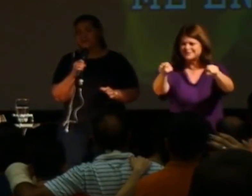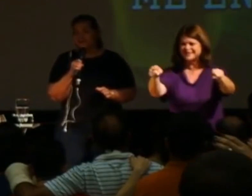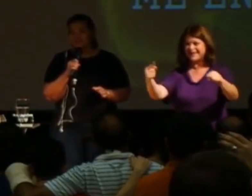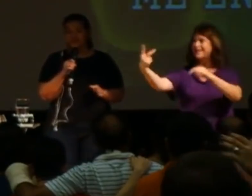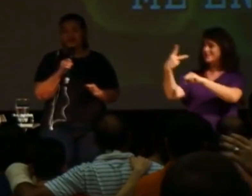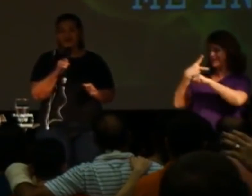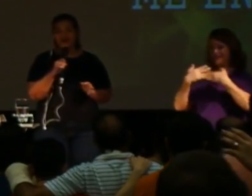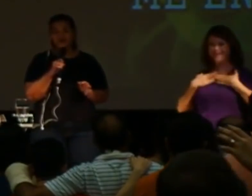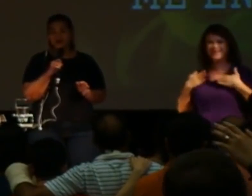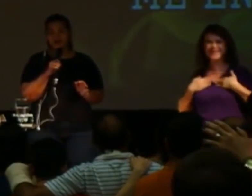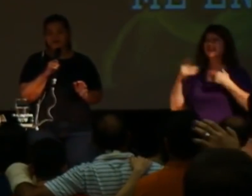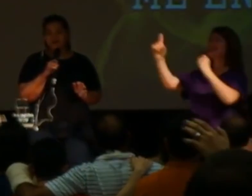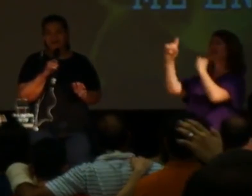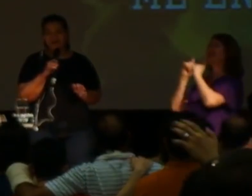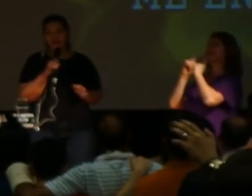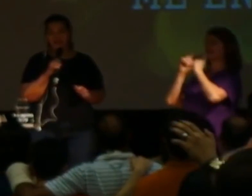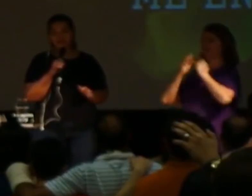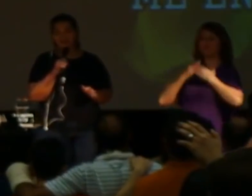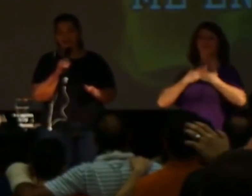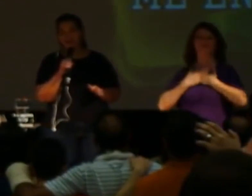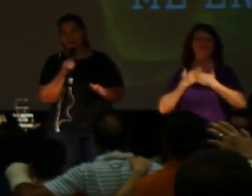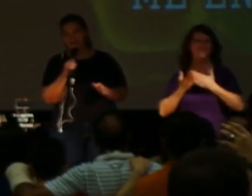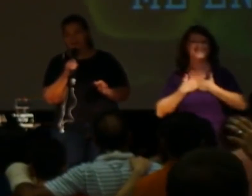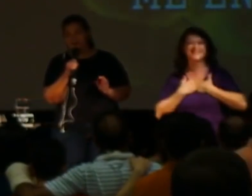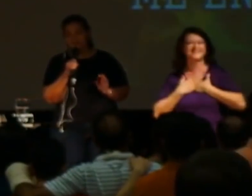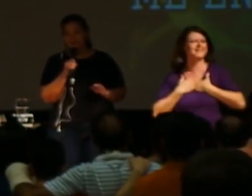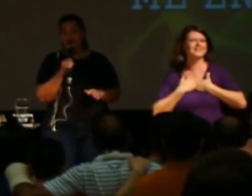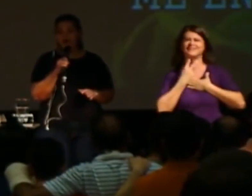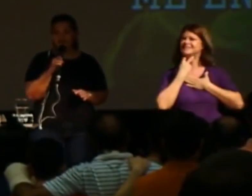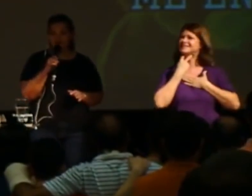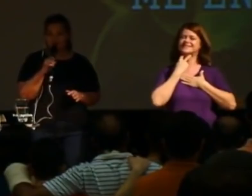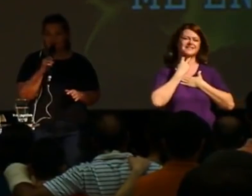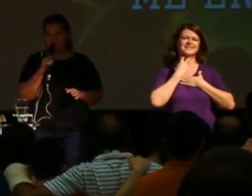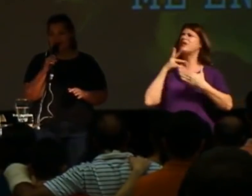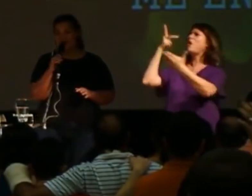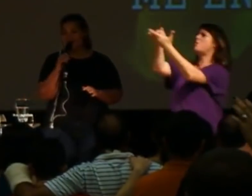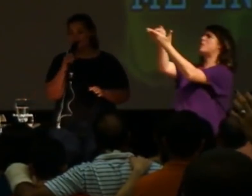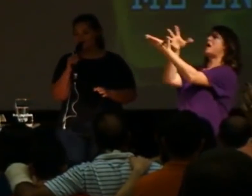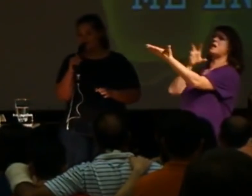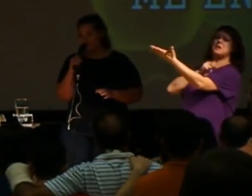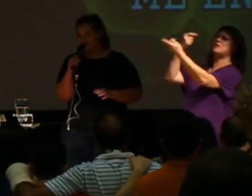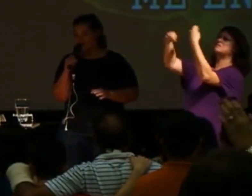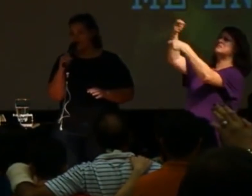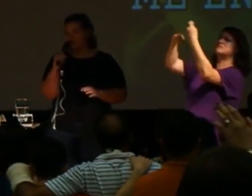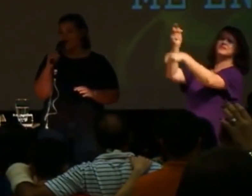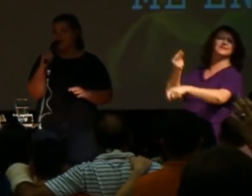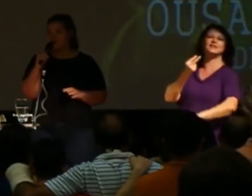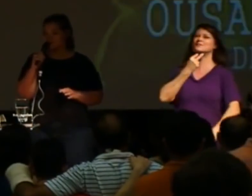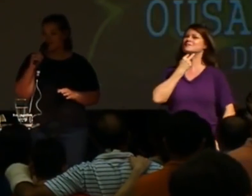99 só pra me encontrar. Não posso comprá-lo,